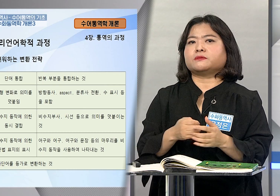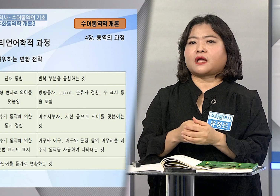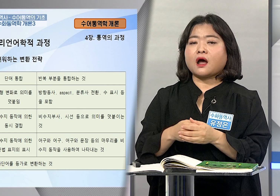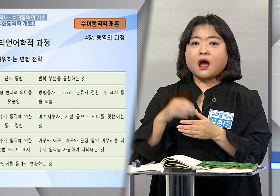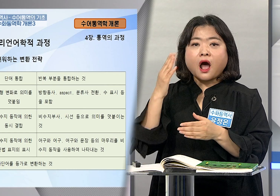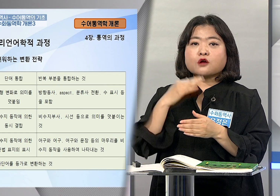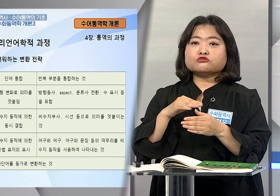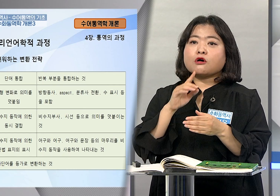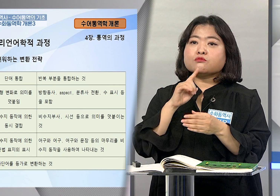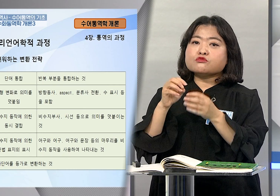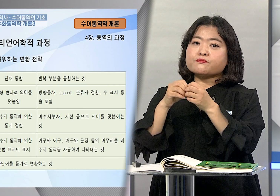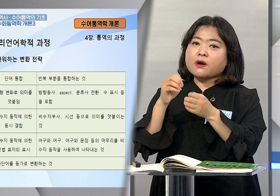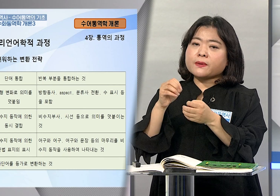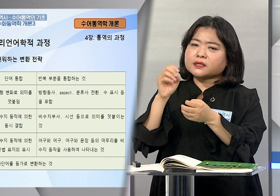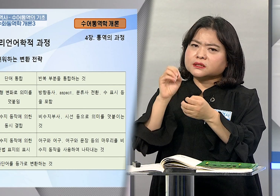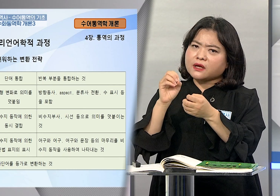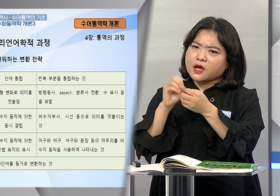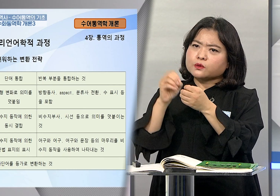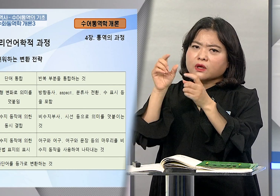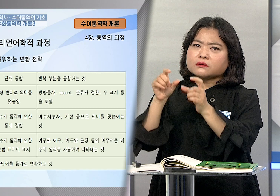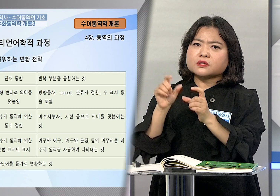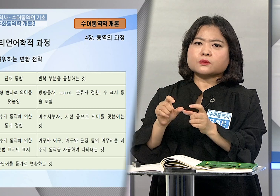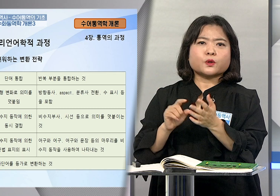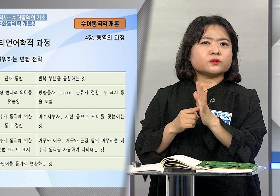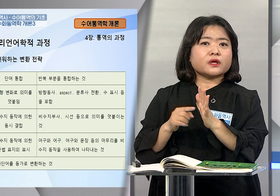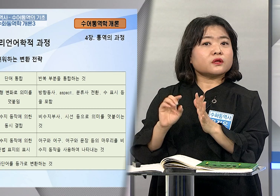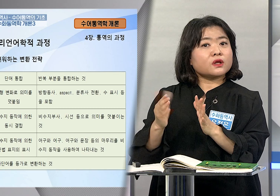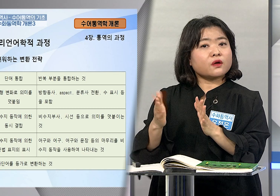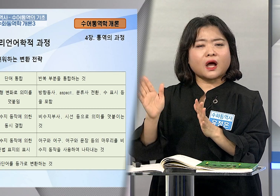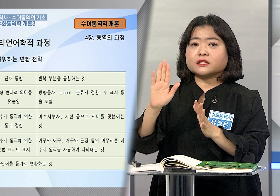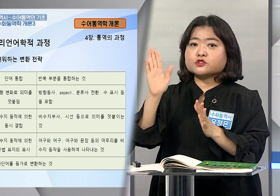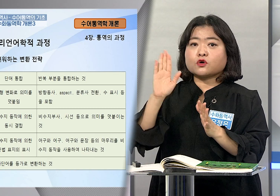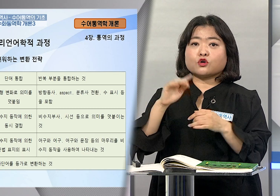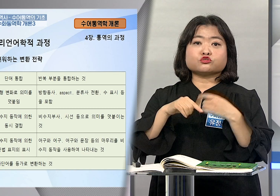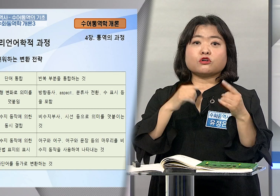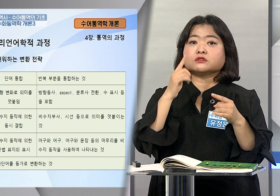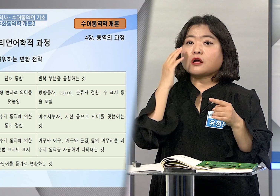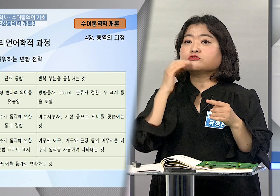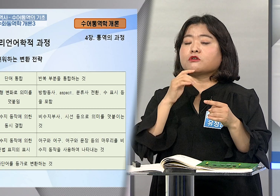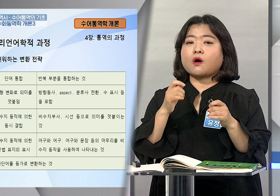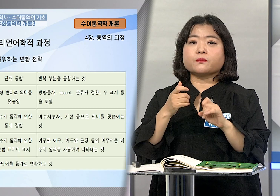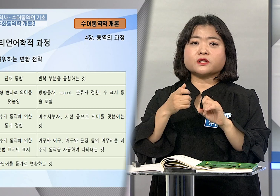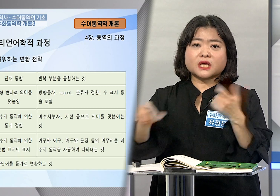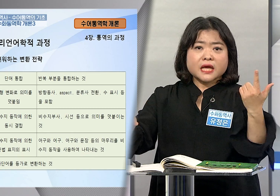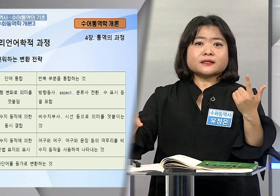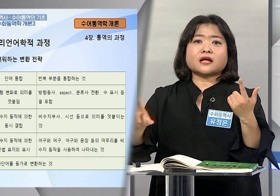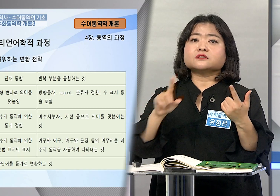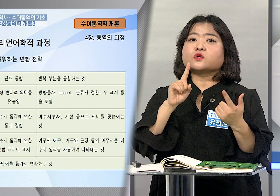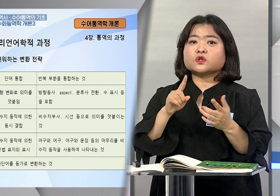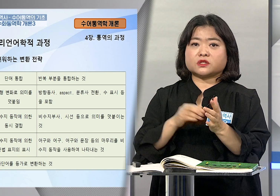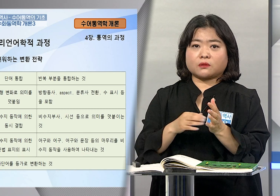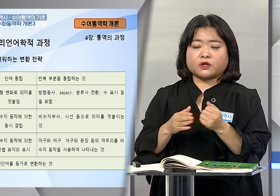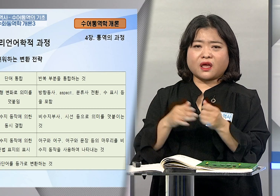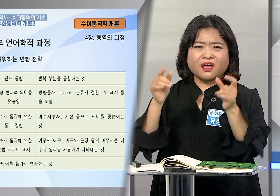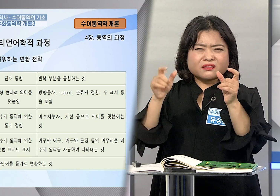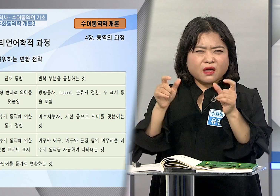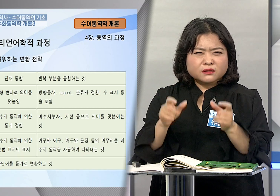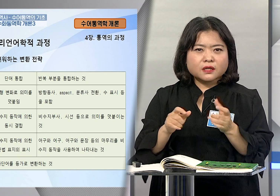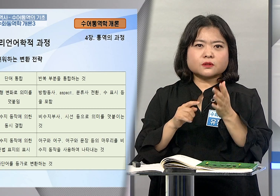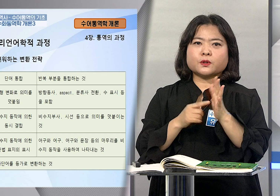표현됩니다. 한국어 문법에 그대로 대응해서 표현을 해야 되나요? 아니죠. 수어는 한국어와 엄연히 다른 언어이기 때문에 대응해서